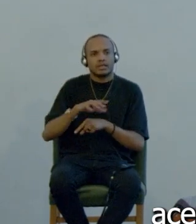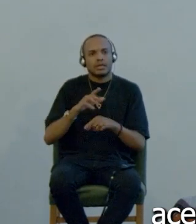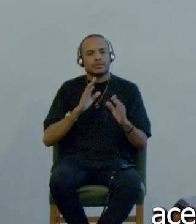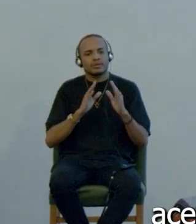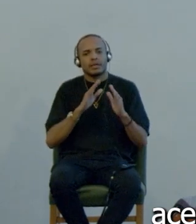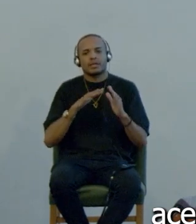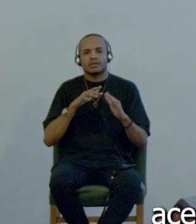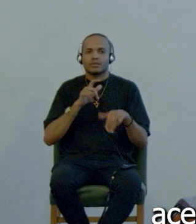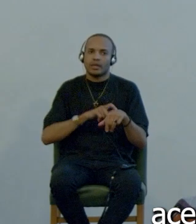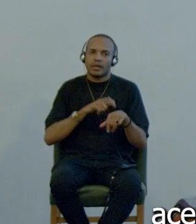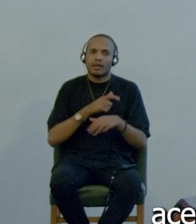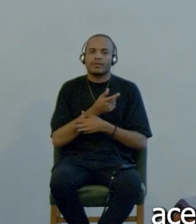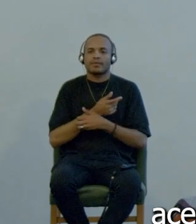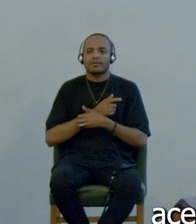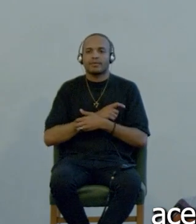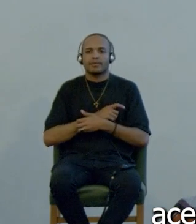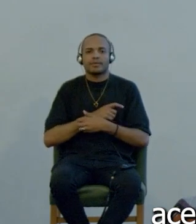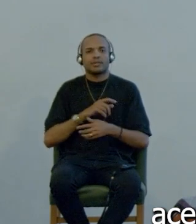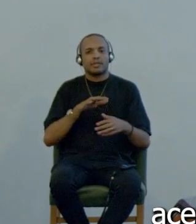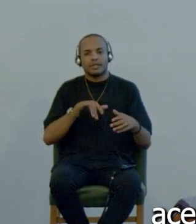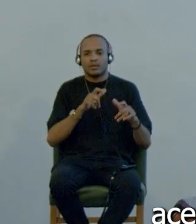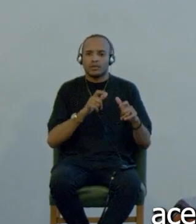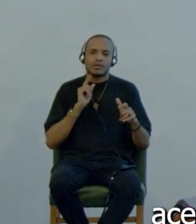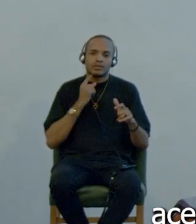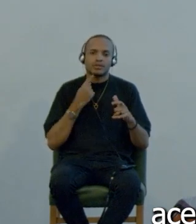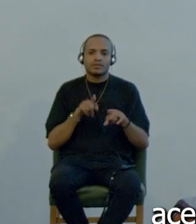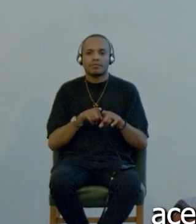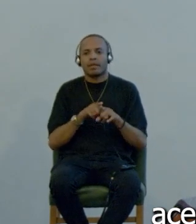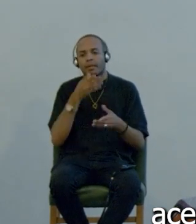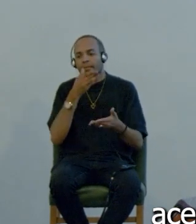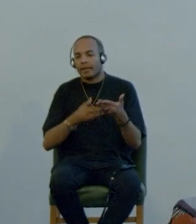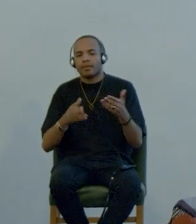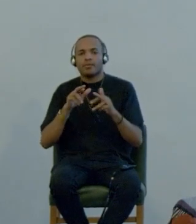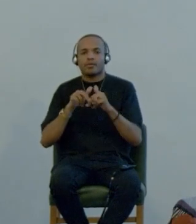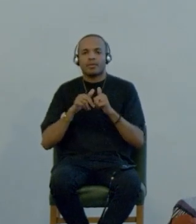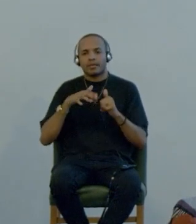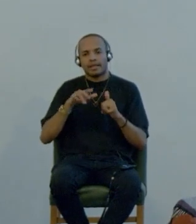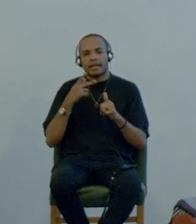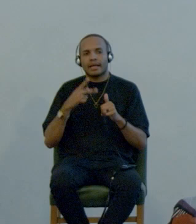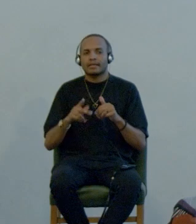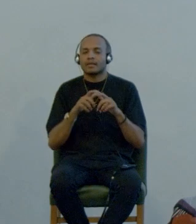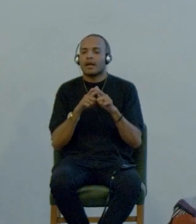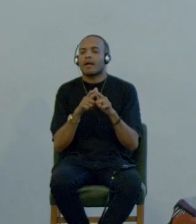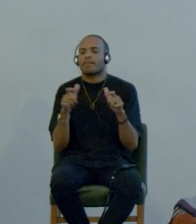polluées, nous échappent par leur ampleur, leur durée, leur portée, c'est par le développement de nos techniques